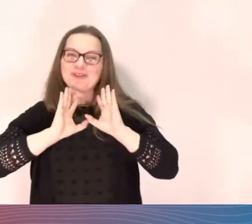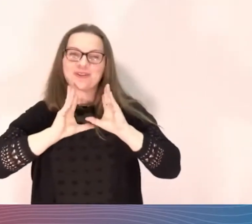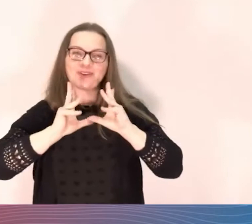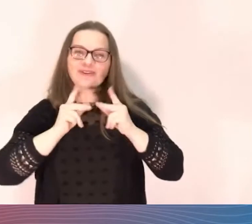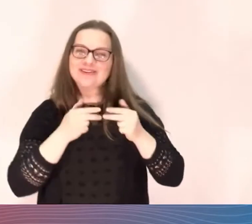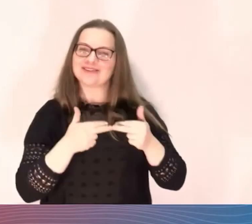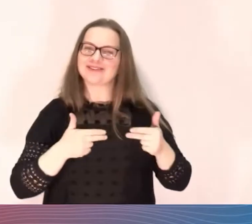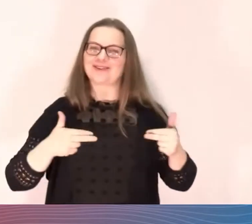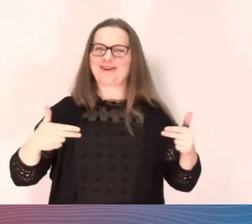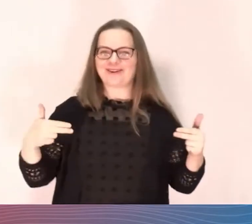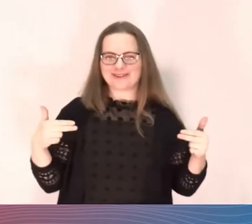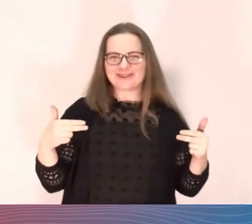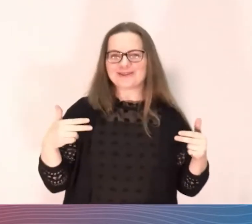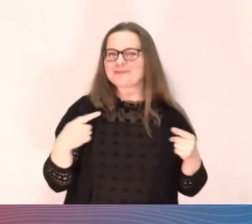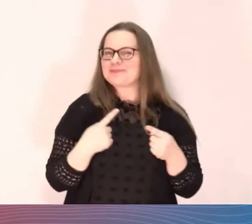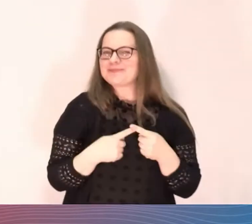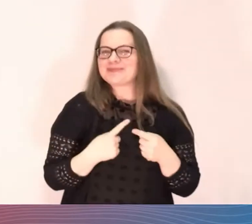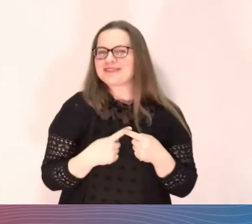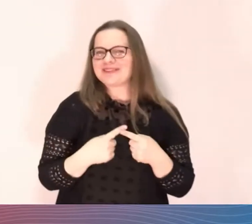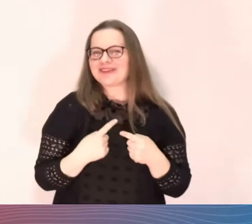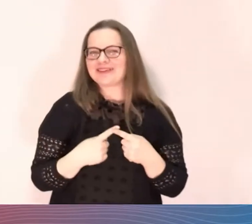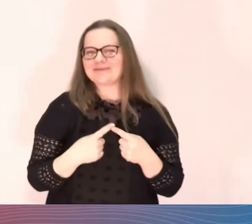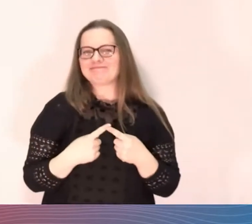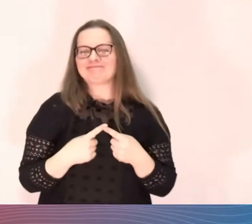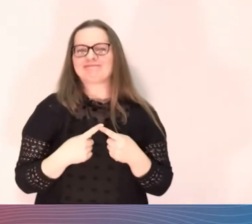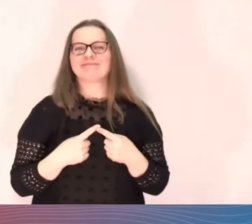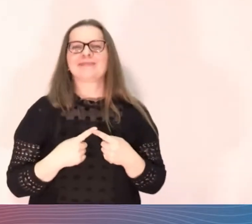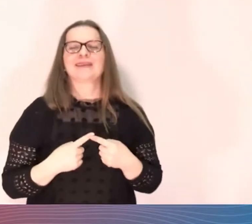maravilhoso de nos ter feito